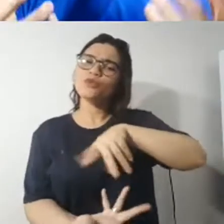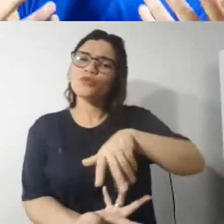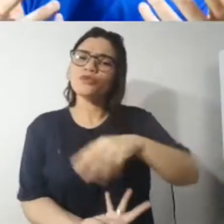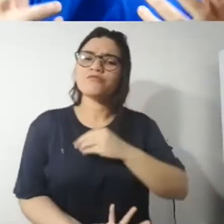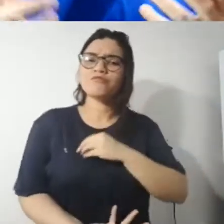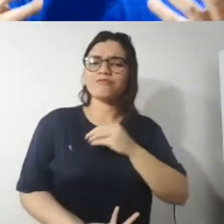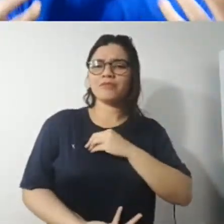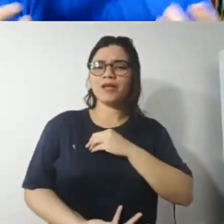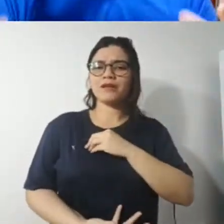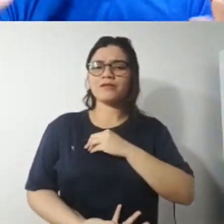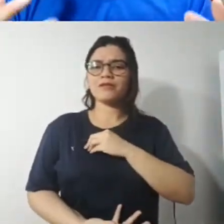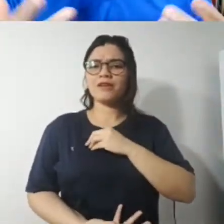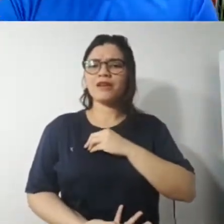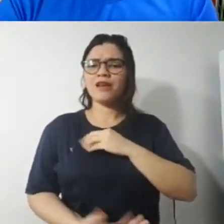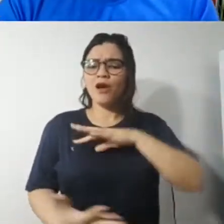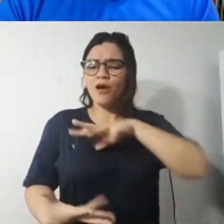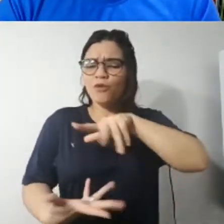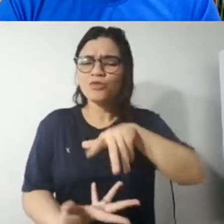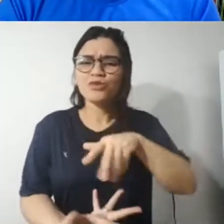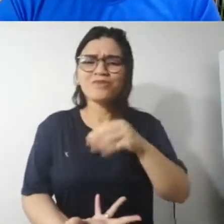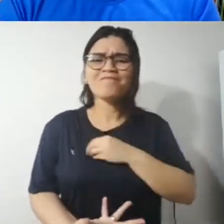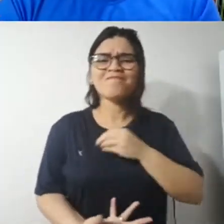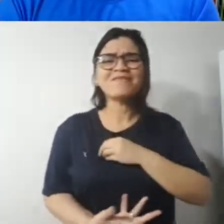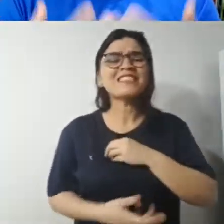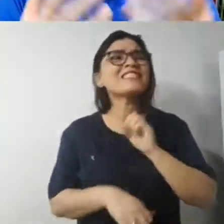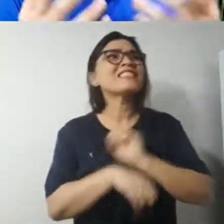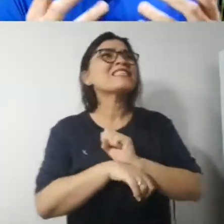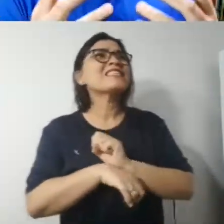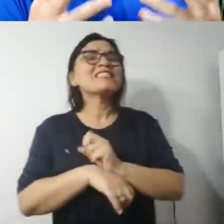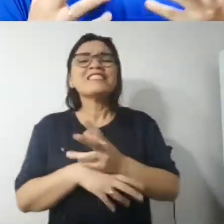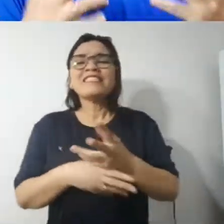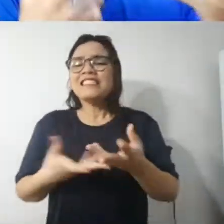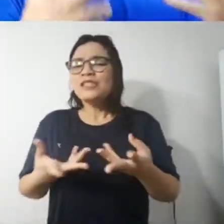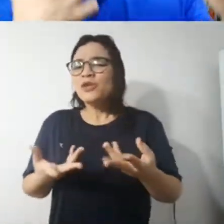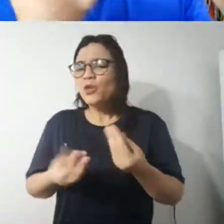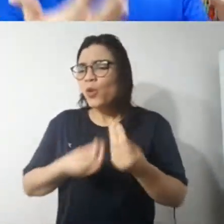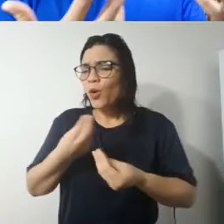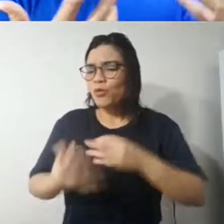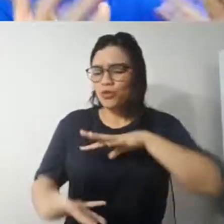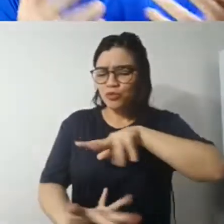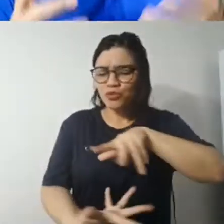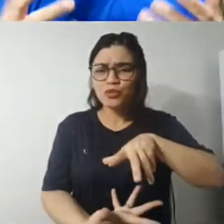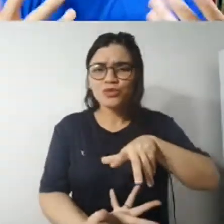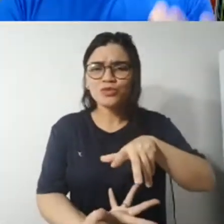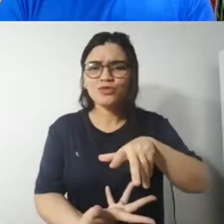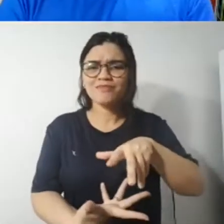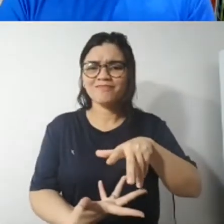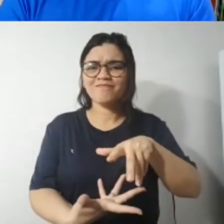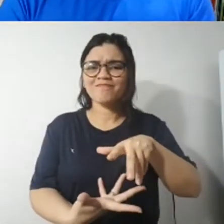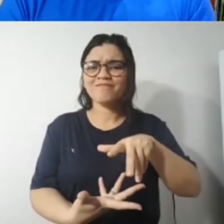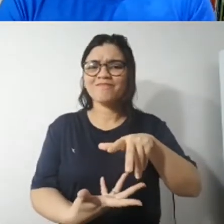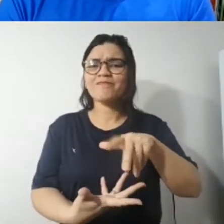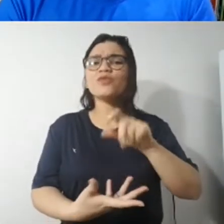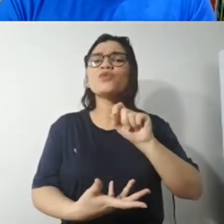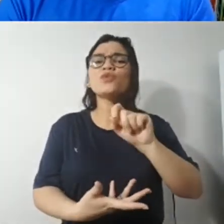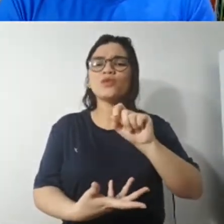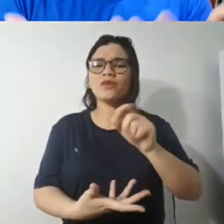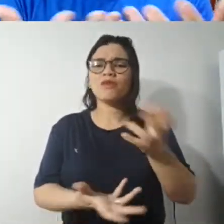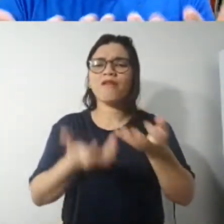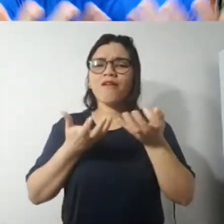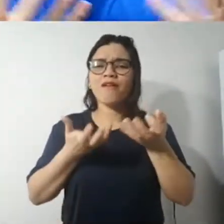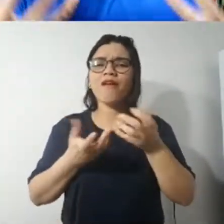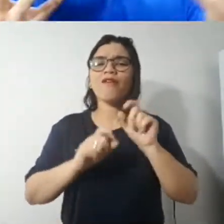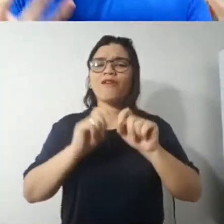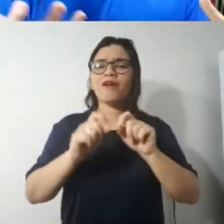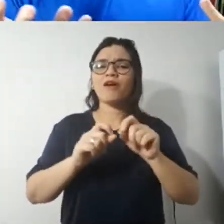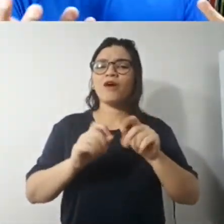geme, esperando a redenção, esperando os filhos de Deus se apresentarem em sua totalidade, esperando o